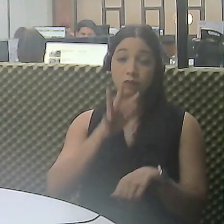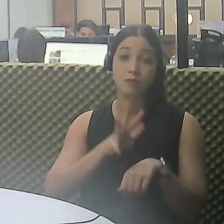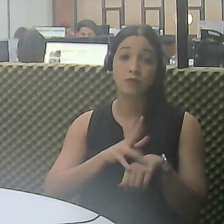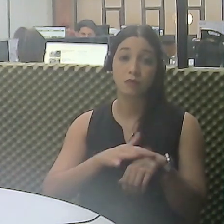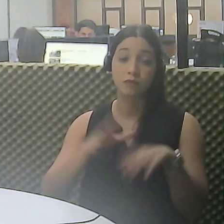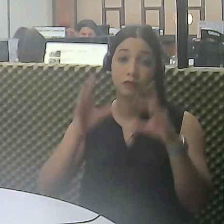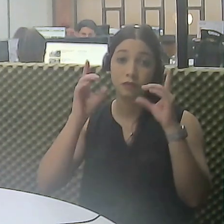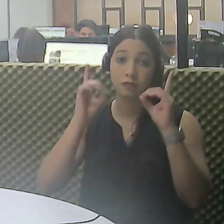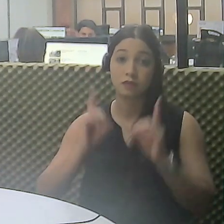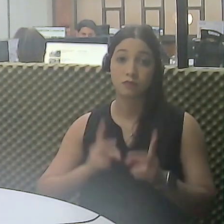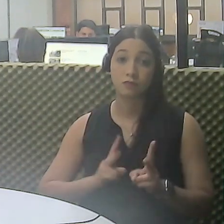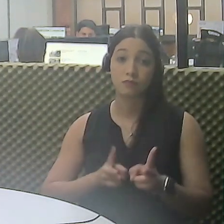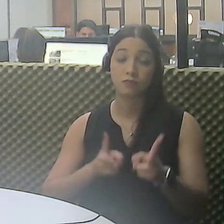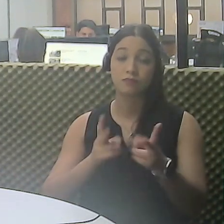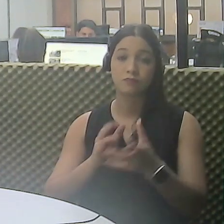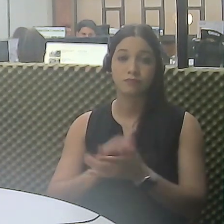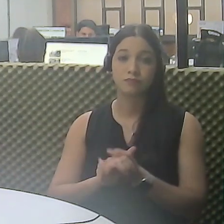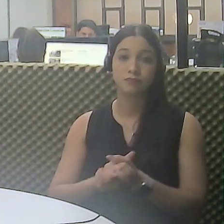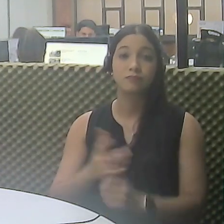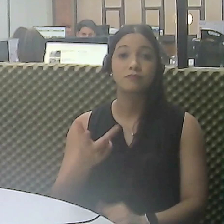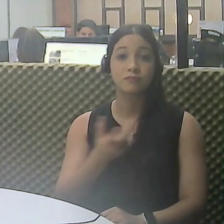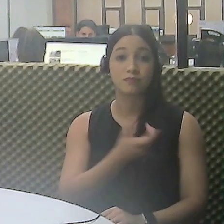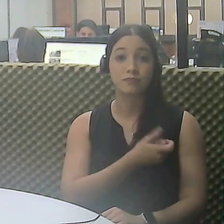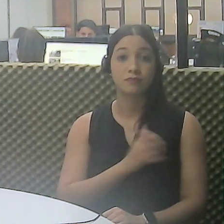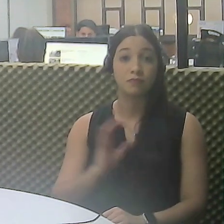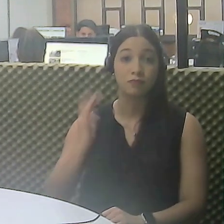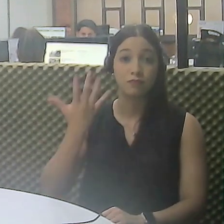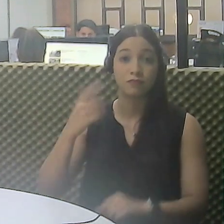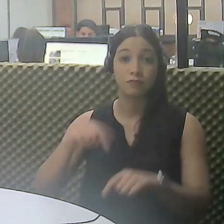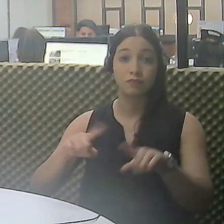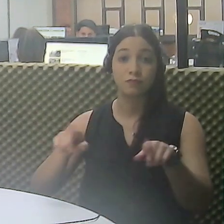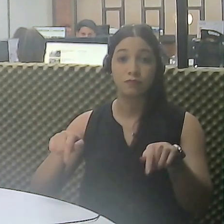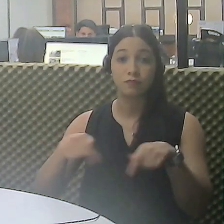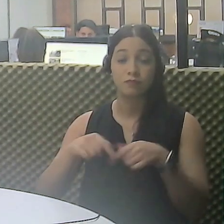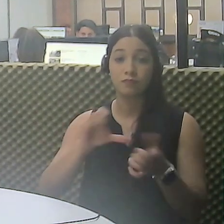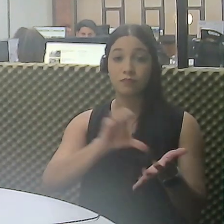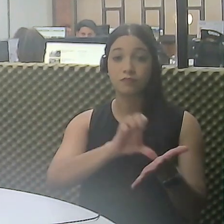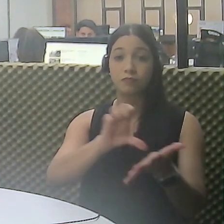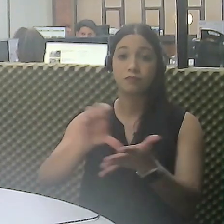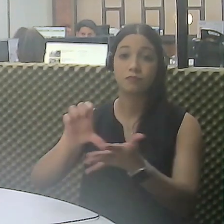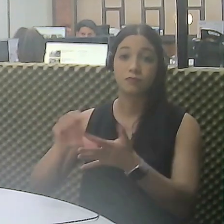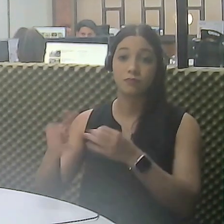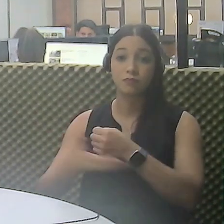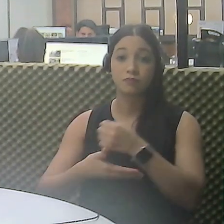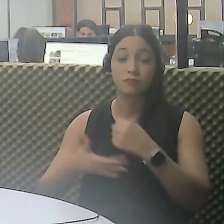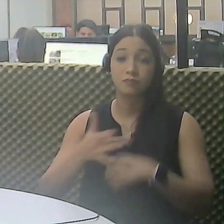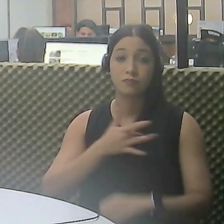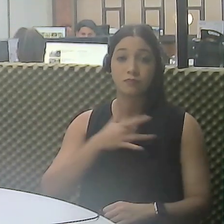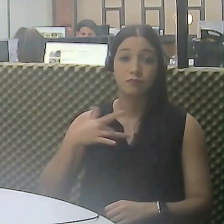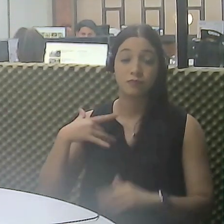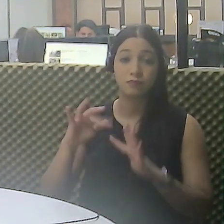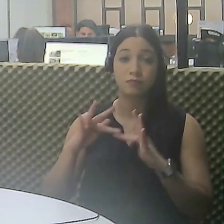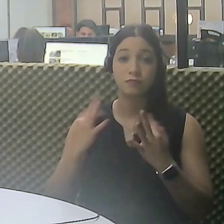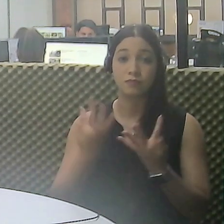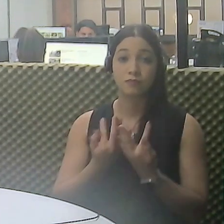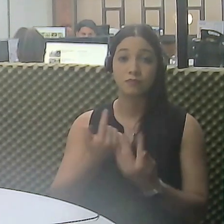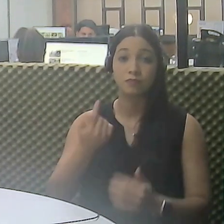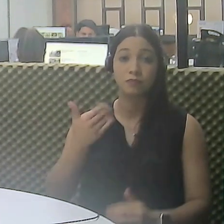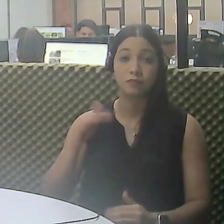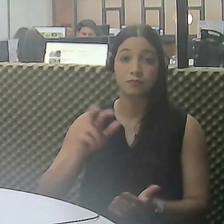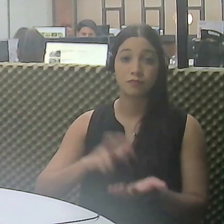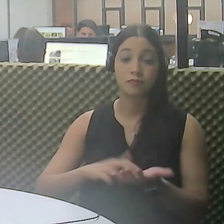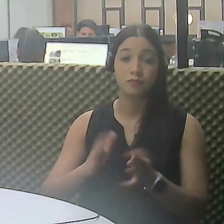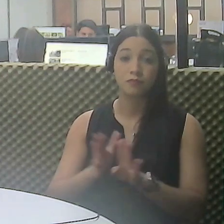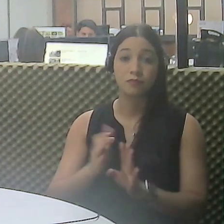e deficiência permanente. A vacinação ocorre nas salas de vacina das unidades básicas de saúde da família, das 7h30 da manhã